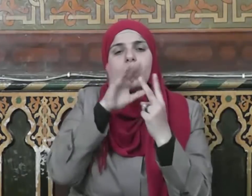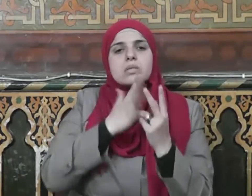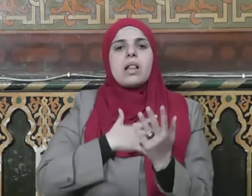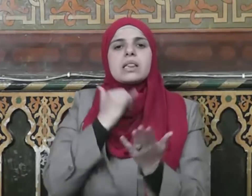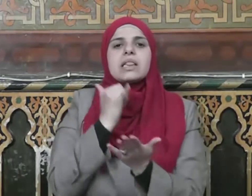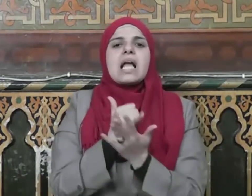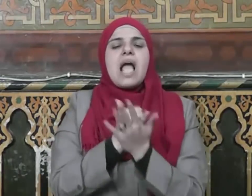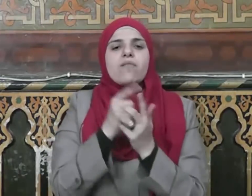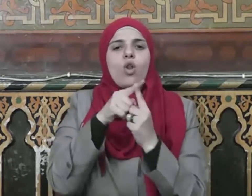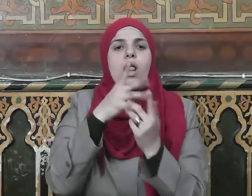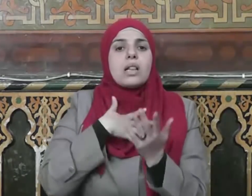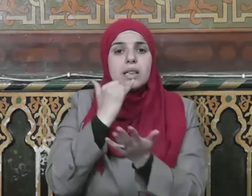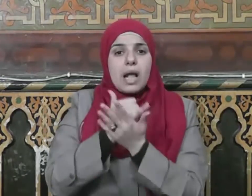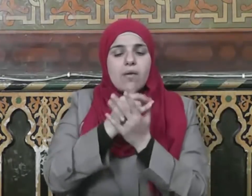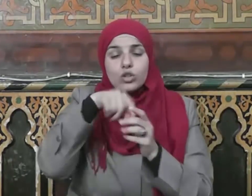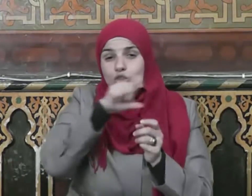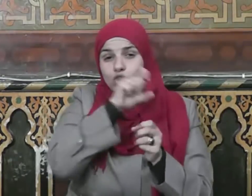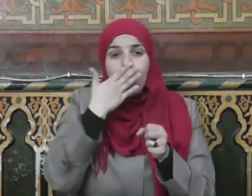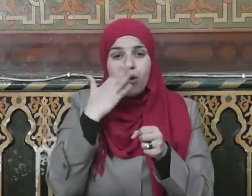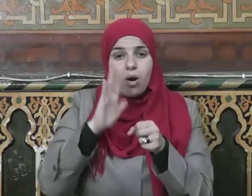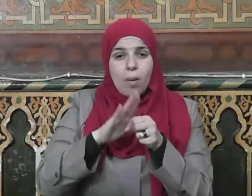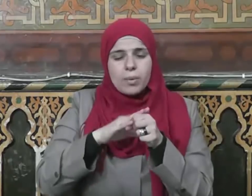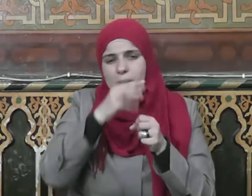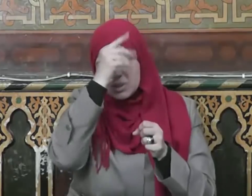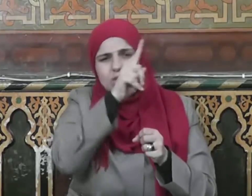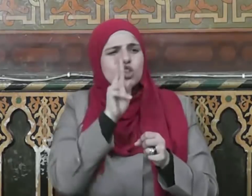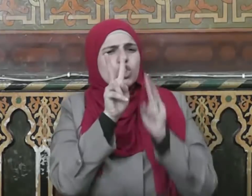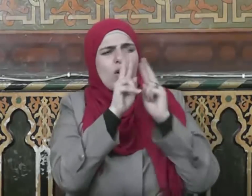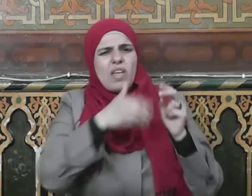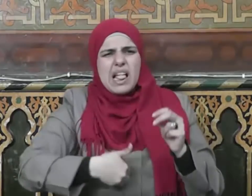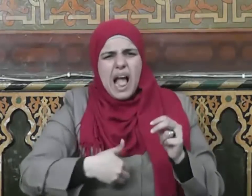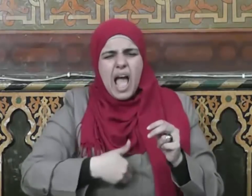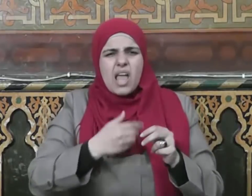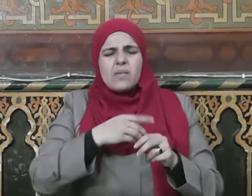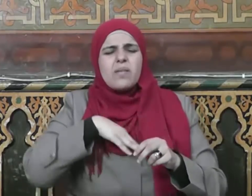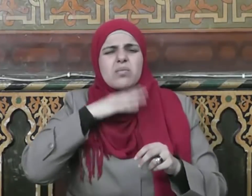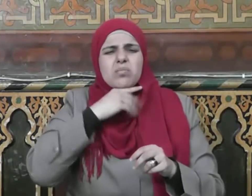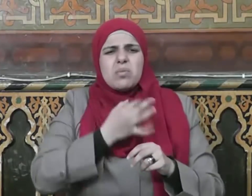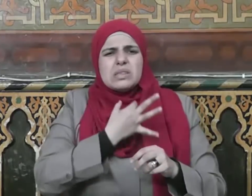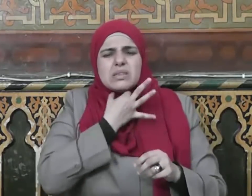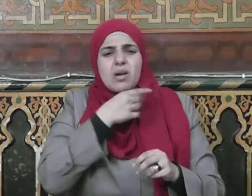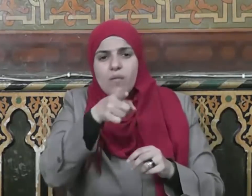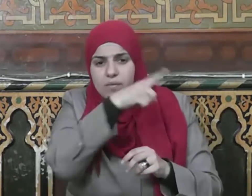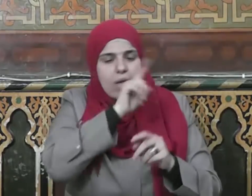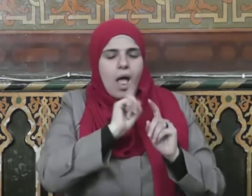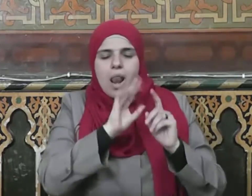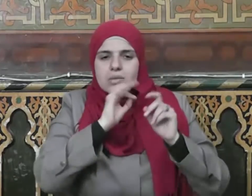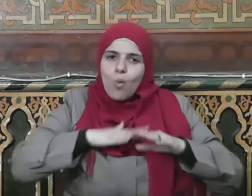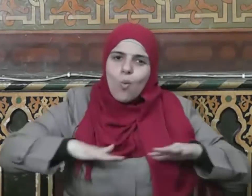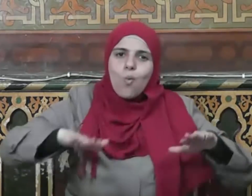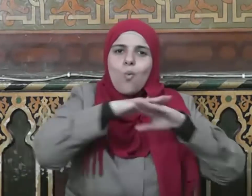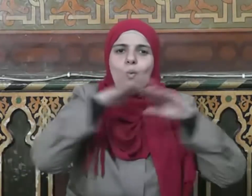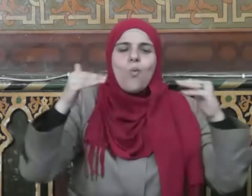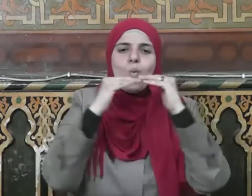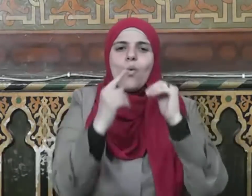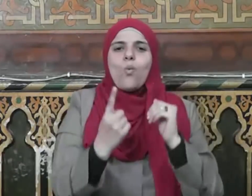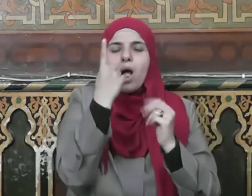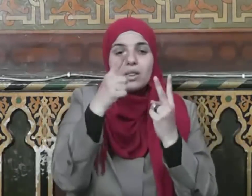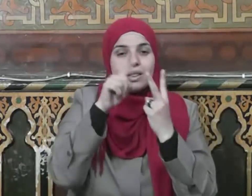يكون بيننا في الشهر الكريم جائع ولا محتاج ولا محروم، والآخر حدوث الألفة